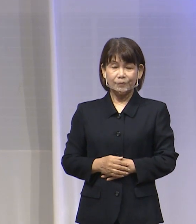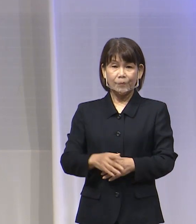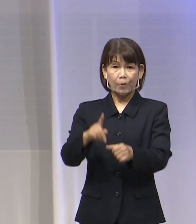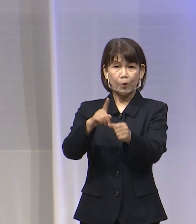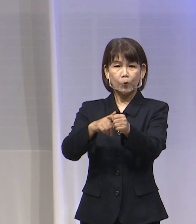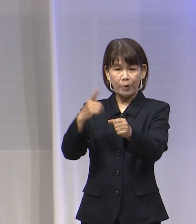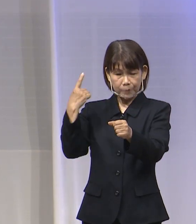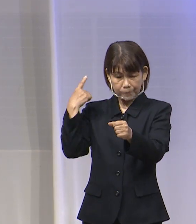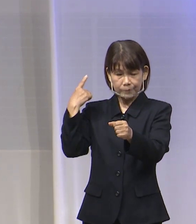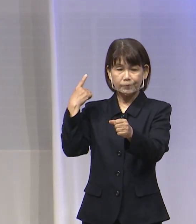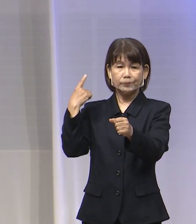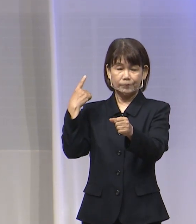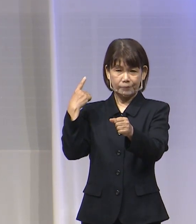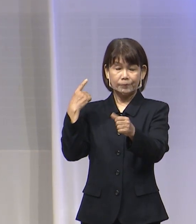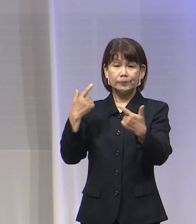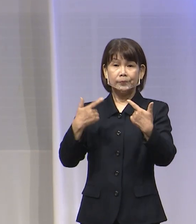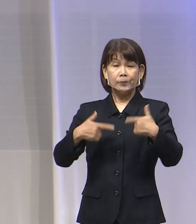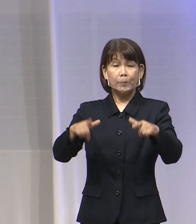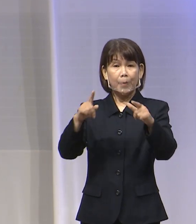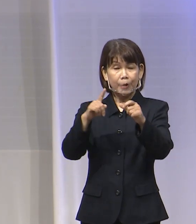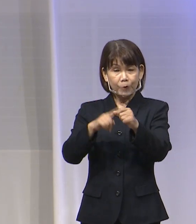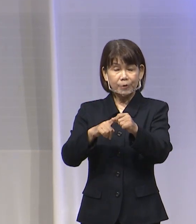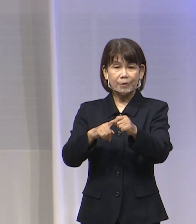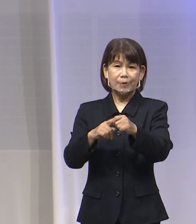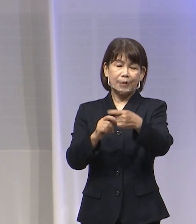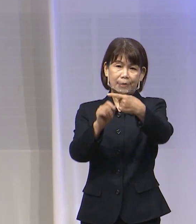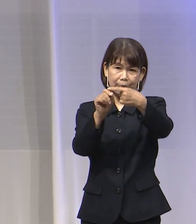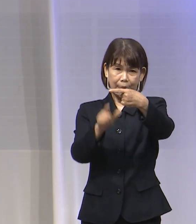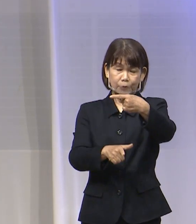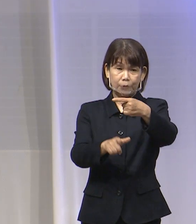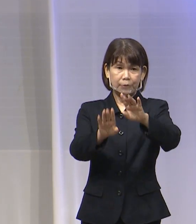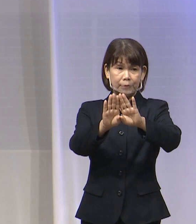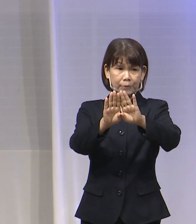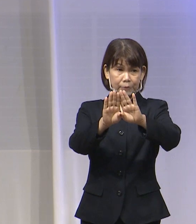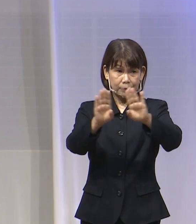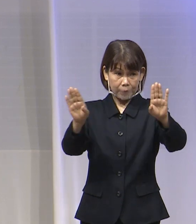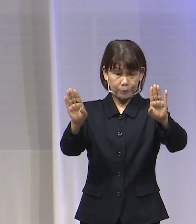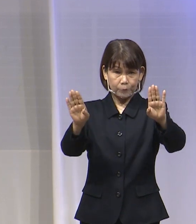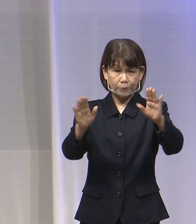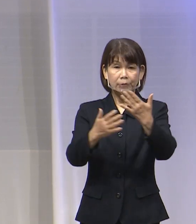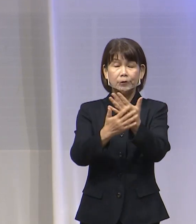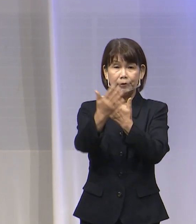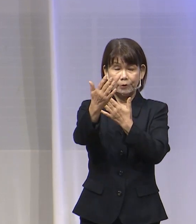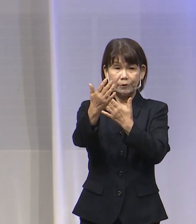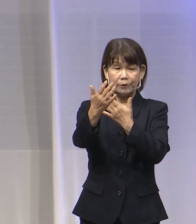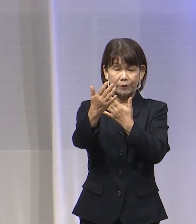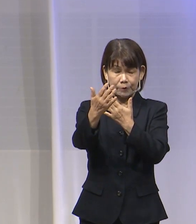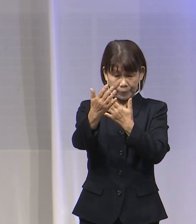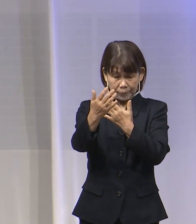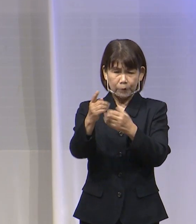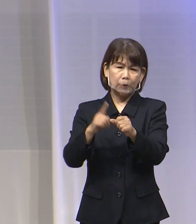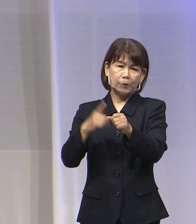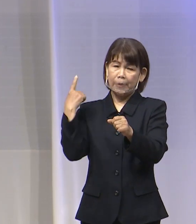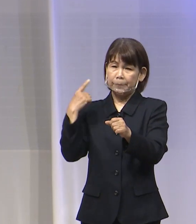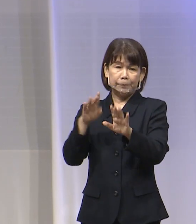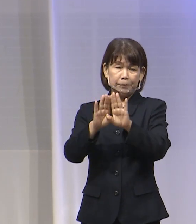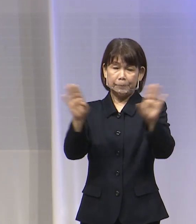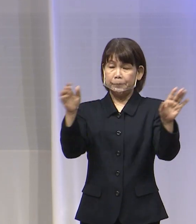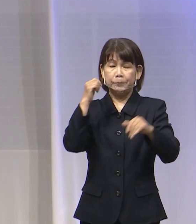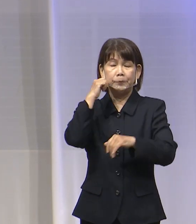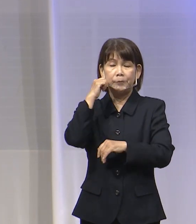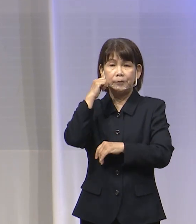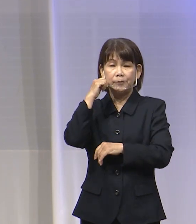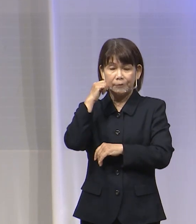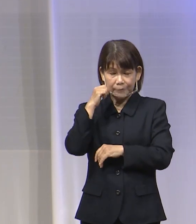去年は毎年この1月に開く成人式を開くことができませんでしたそして